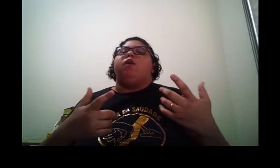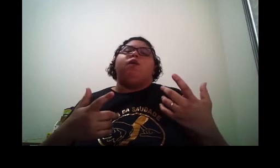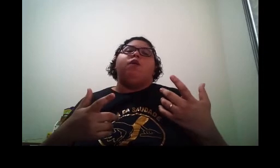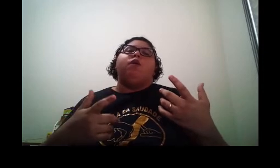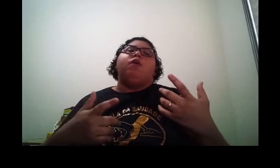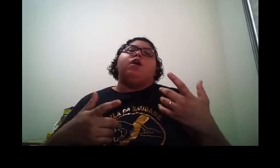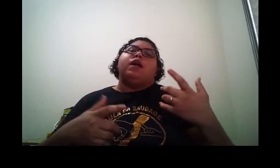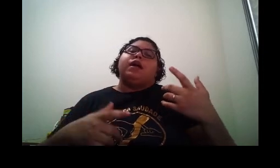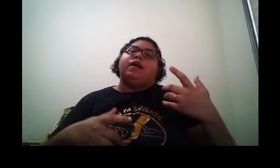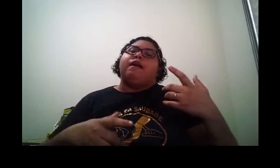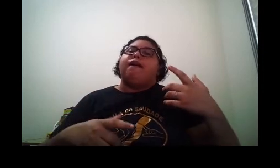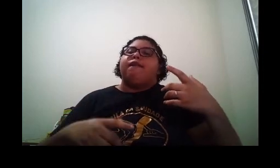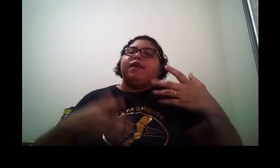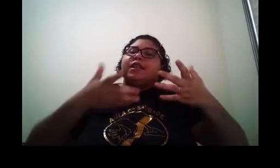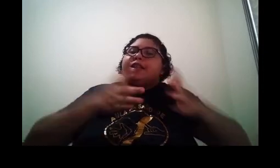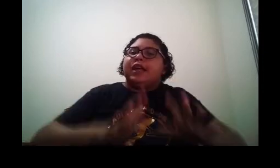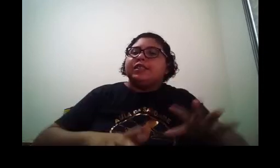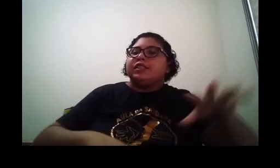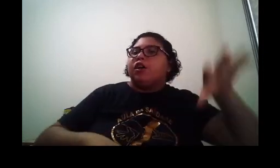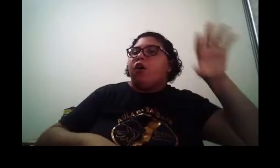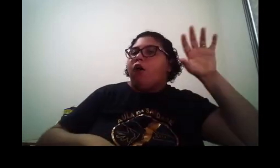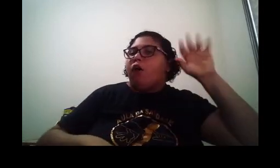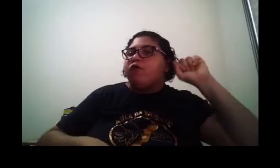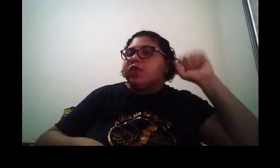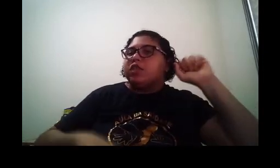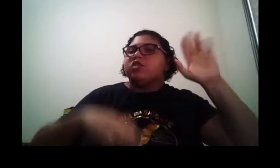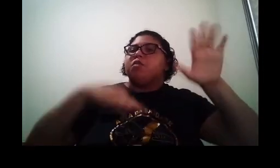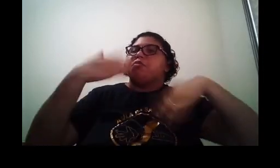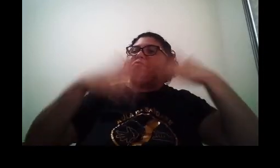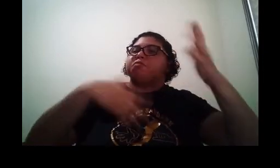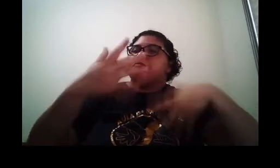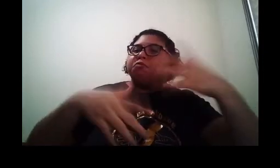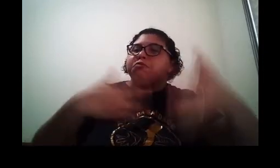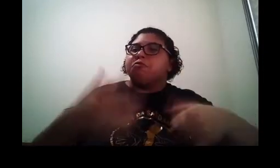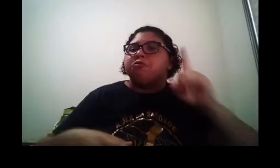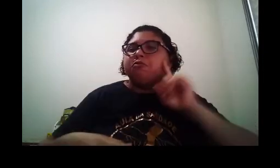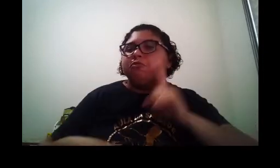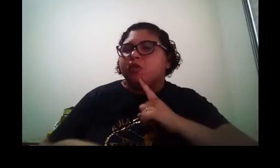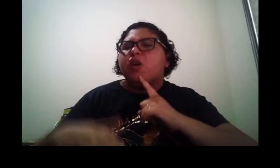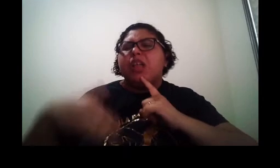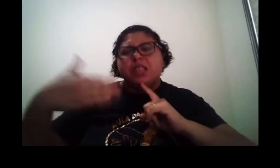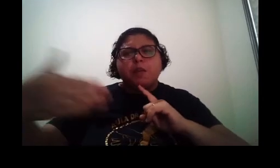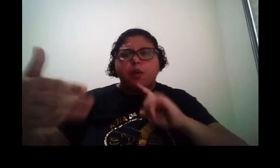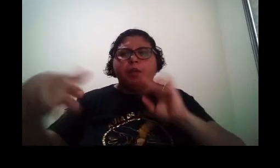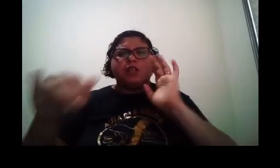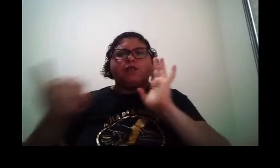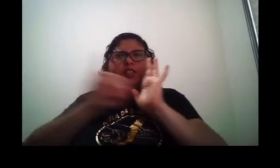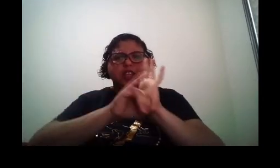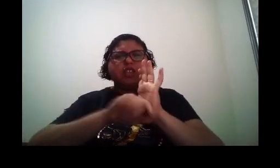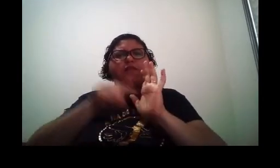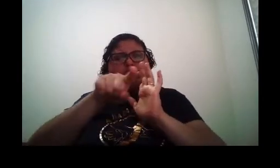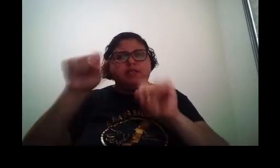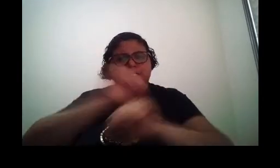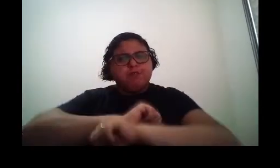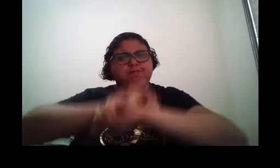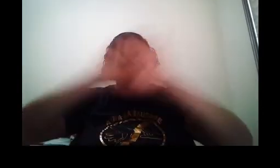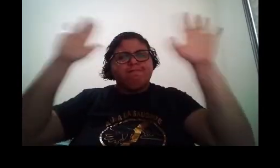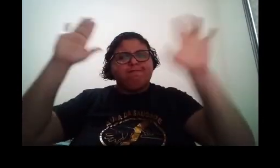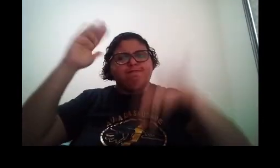né? E assim por diante. Ela destaca, né, vários aspectos envolvendo a questão da identidade surda.